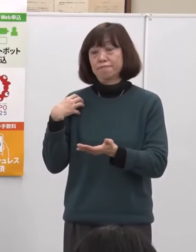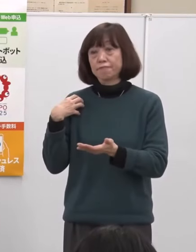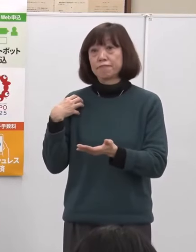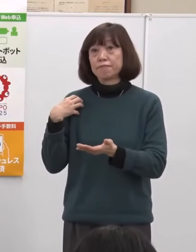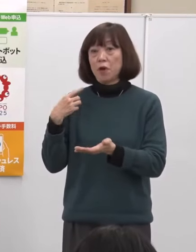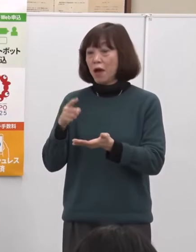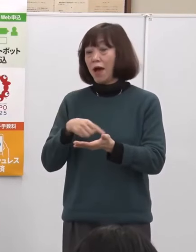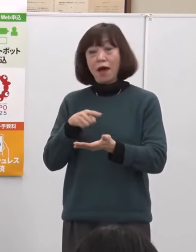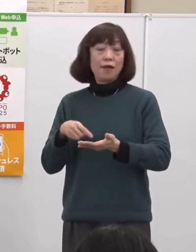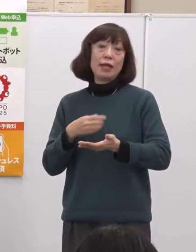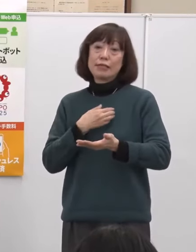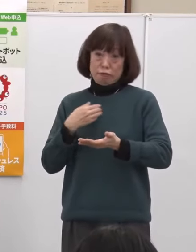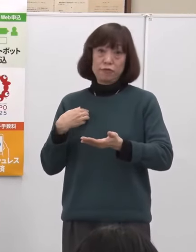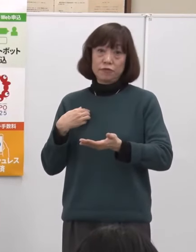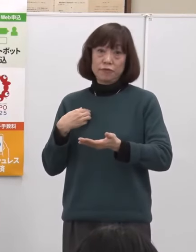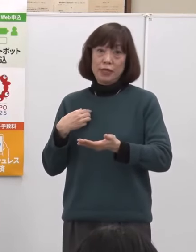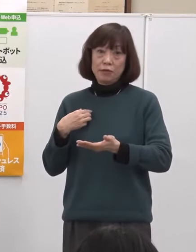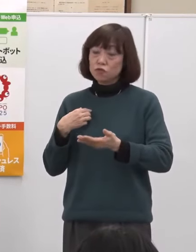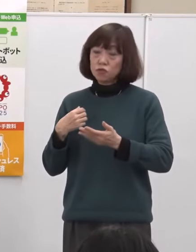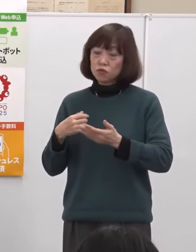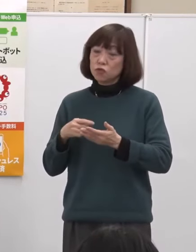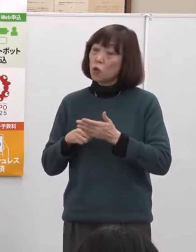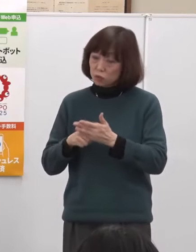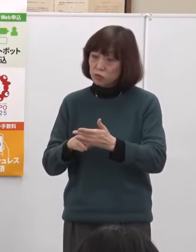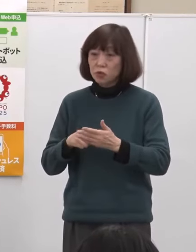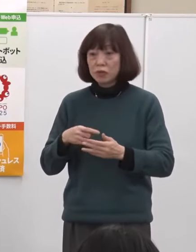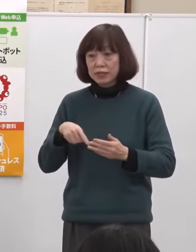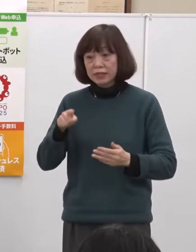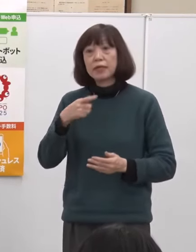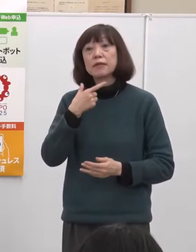尽くせるようにこれからも取り組みしていきたいと思います。